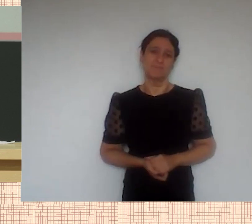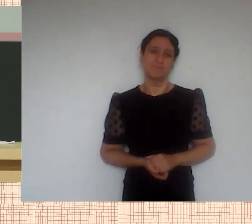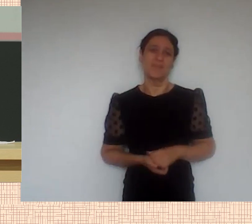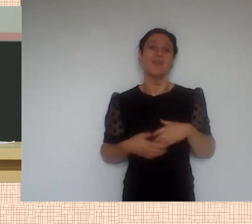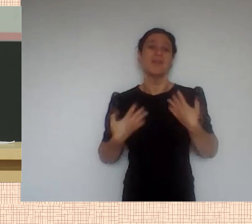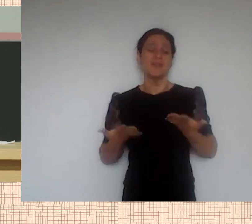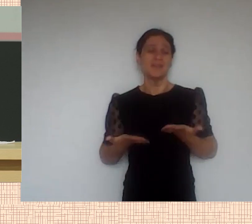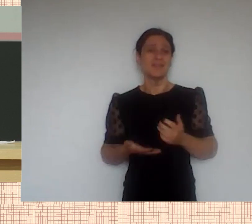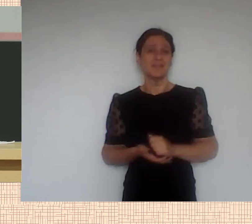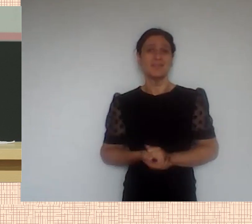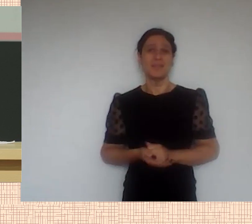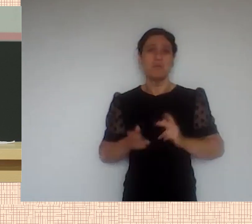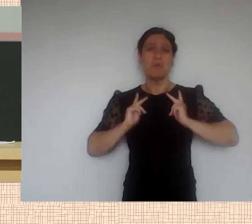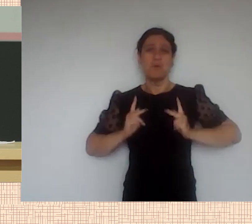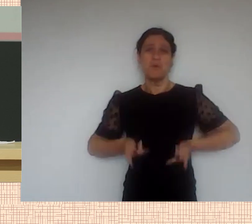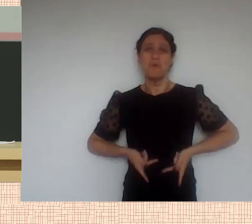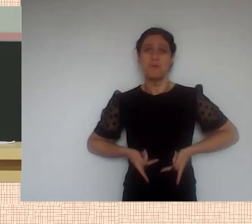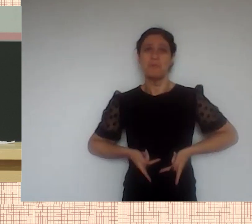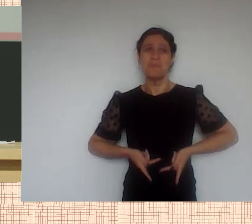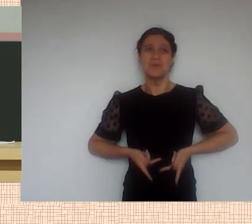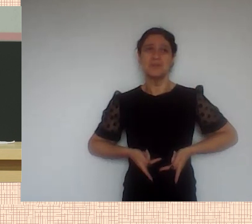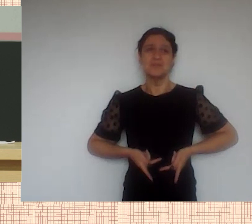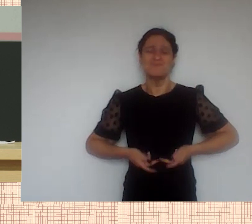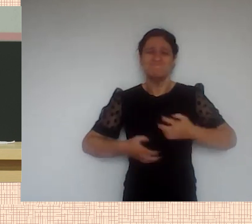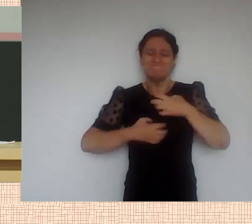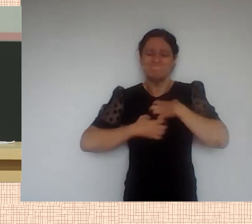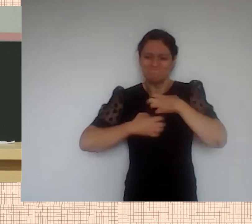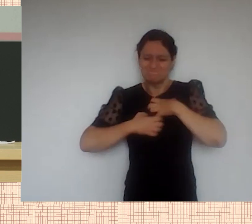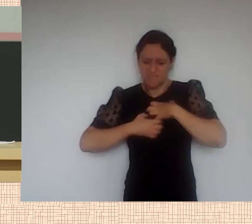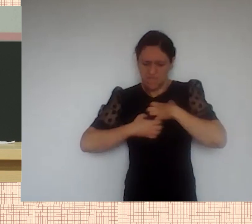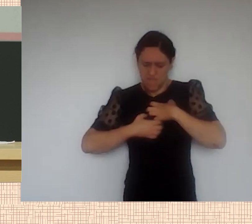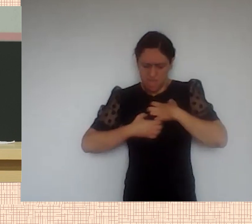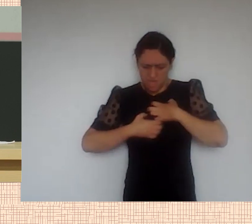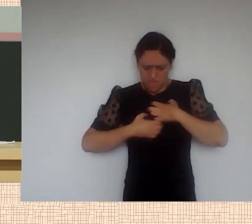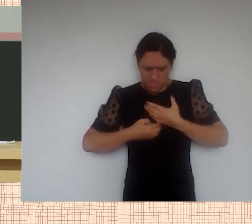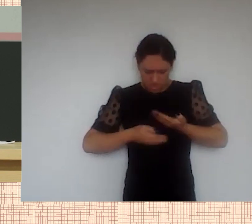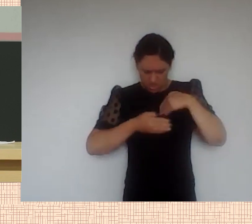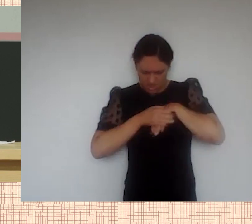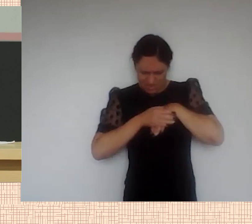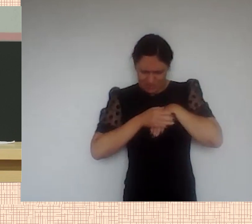não sabe como preencher o vazio que está dentro do homem.